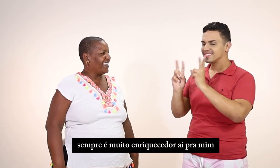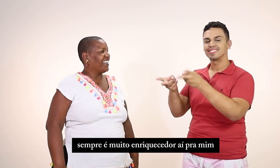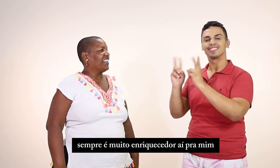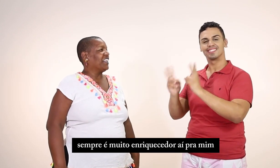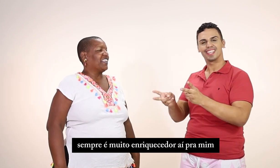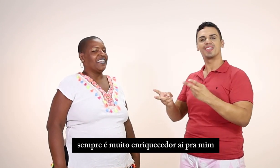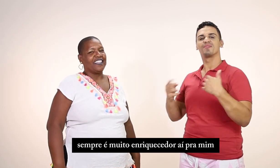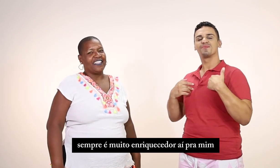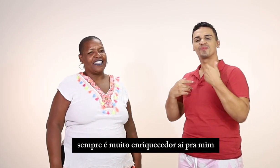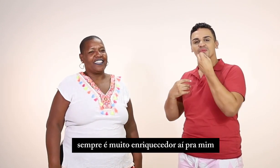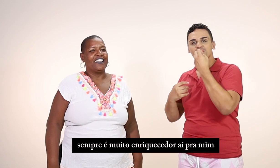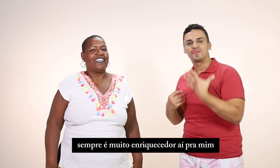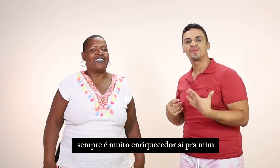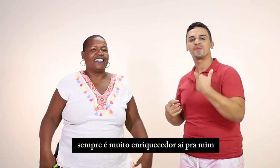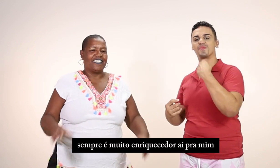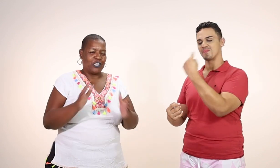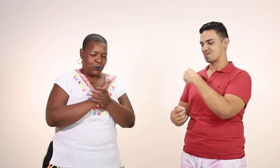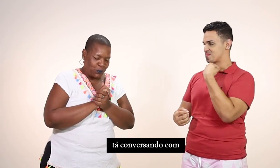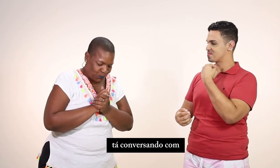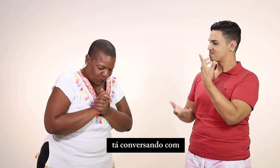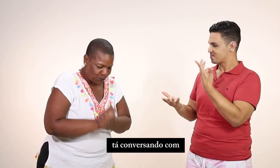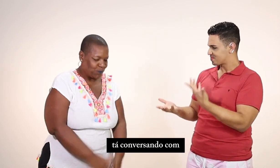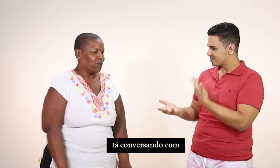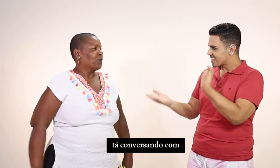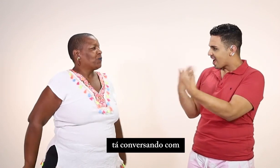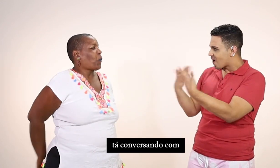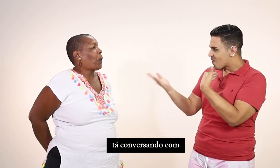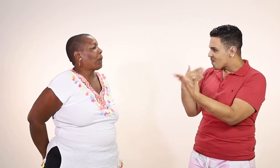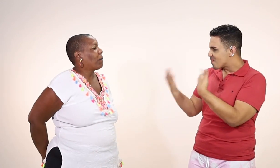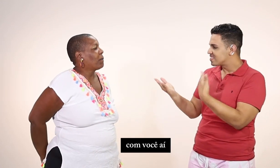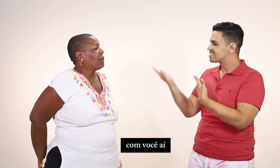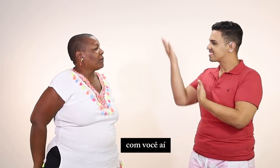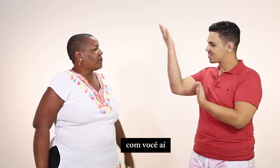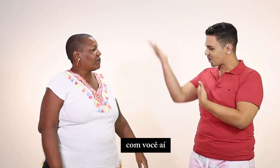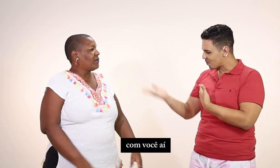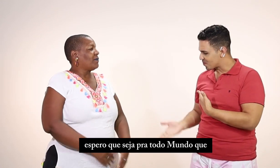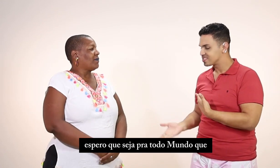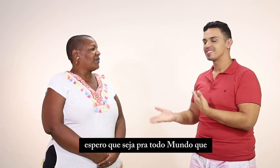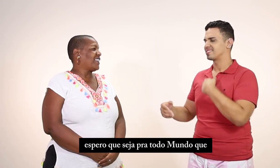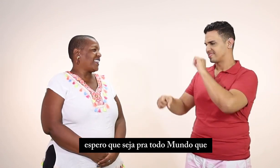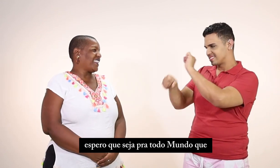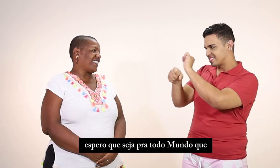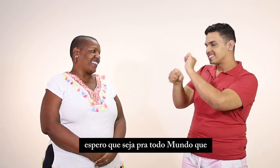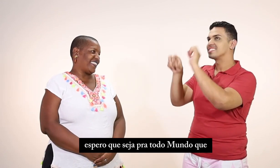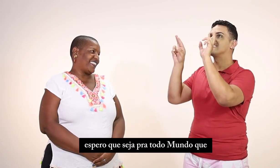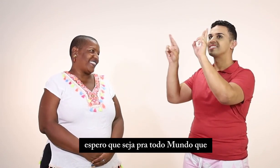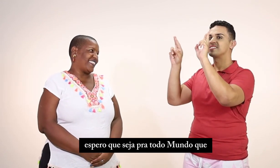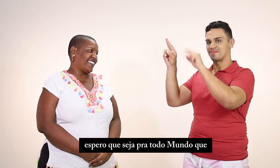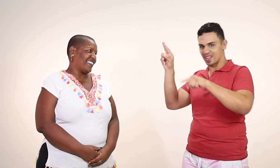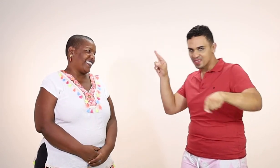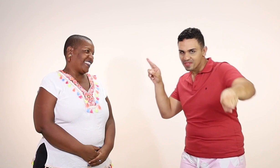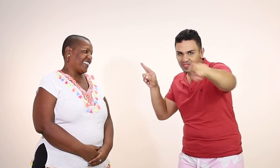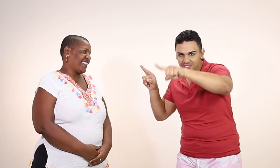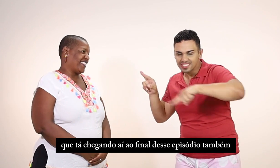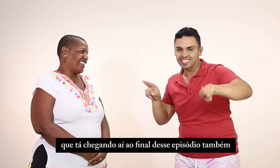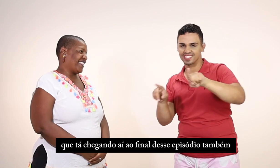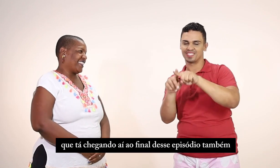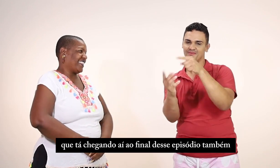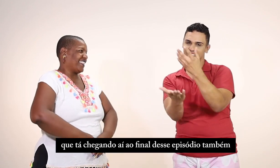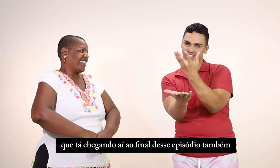muito enriquecedor aí pra mim estar conversando com você aí. Espero que seja pra todo mundo que tá